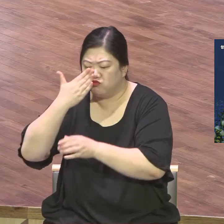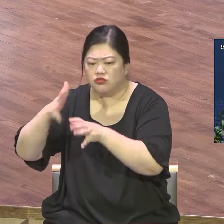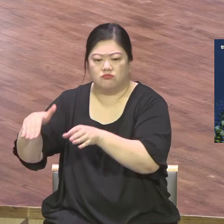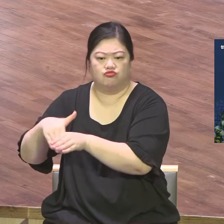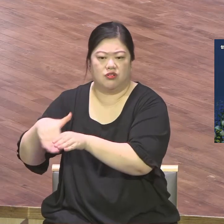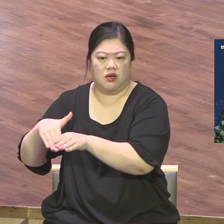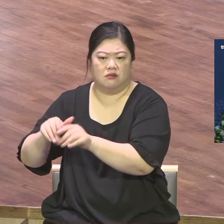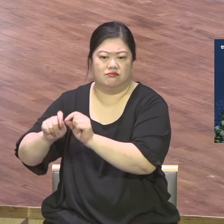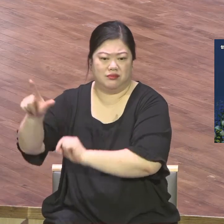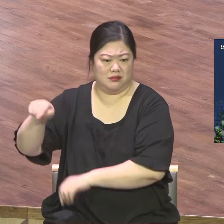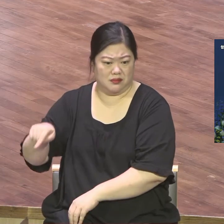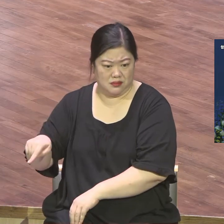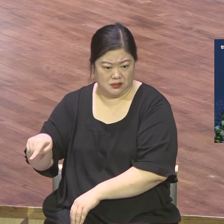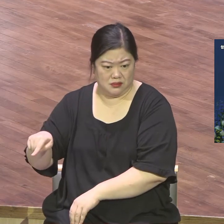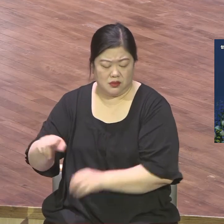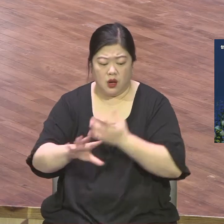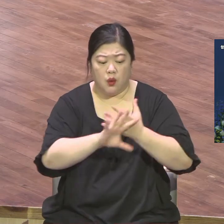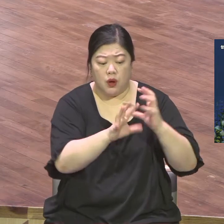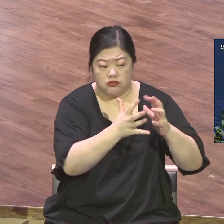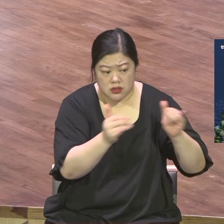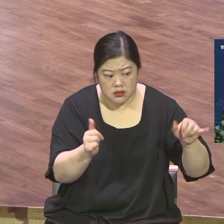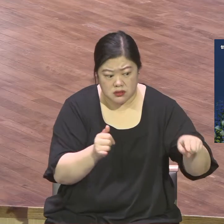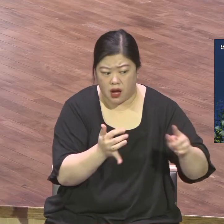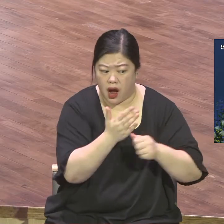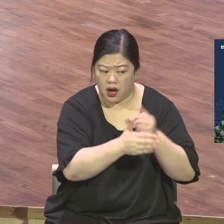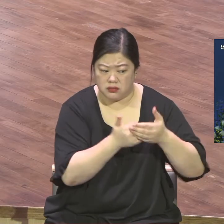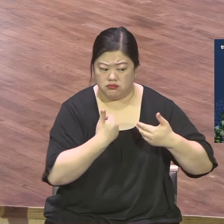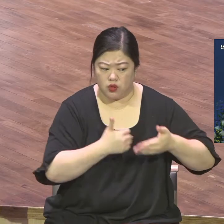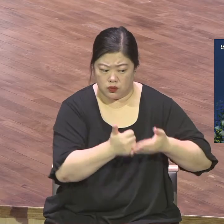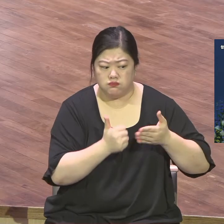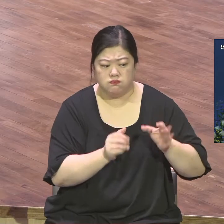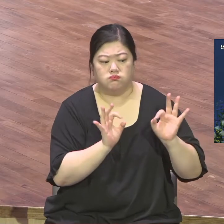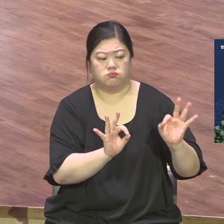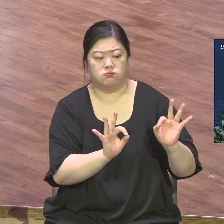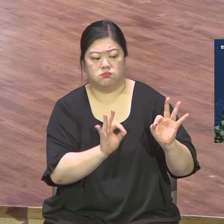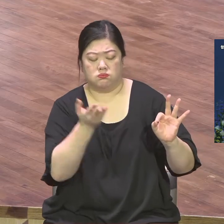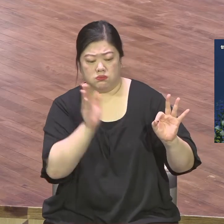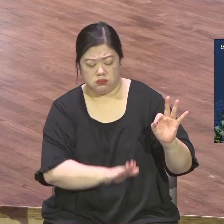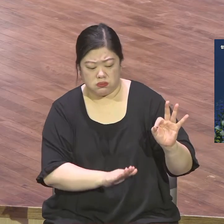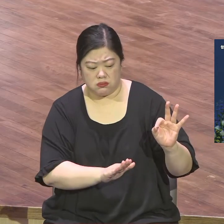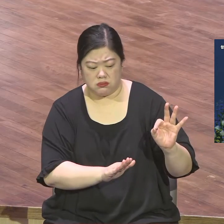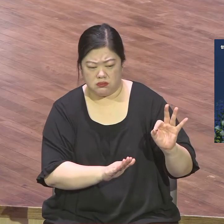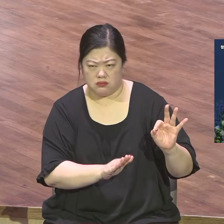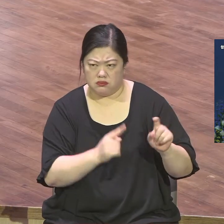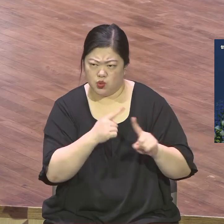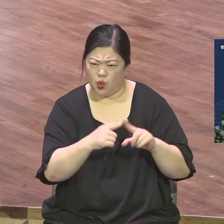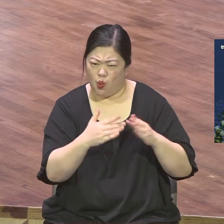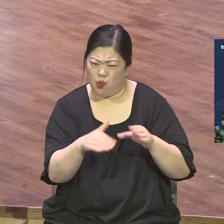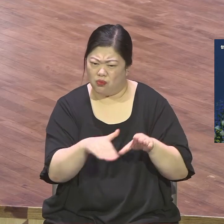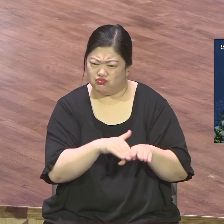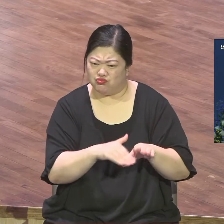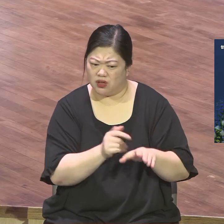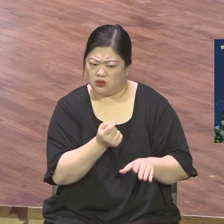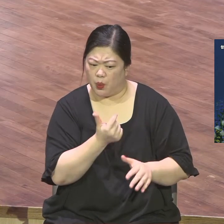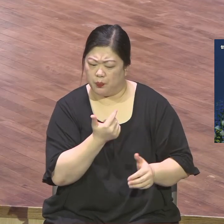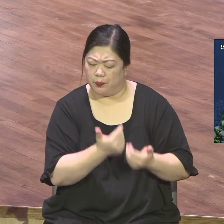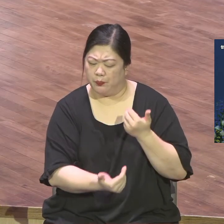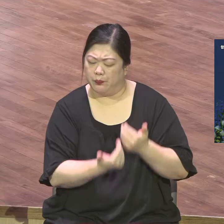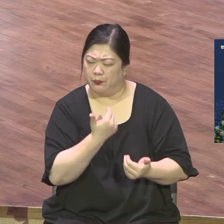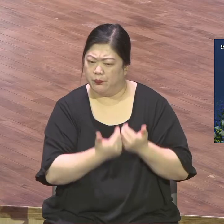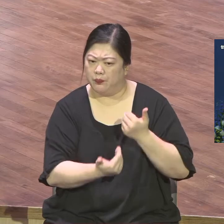교회라는 공동체 속에는 들어왔지만은 뭐 맞지 않는 것 같은, 뭔가